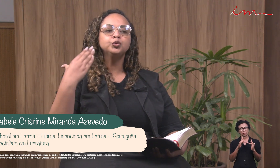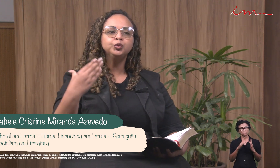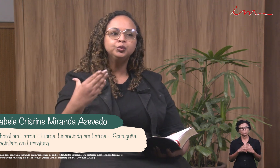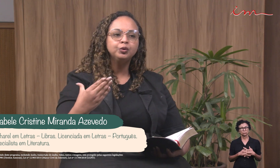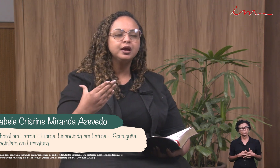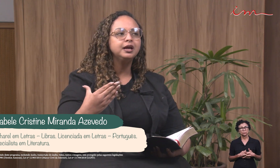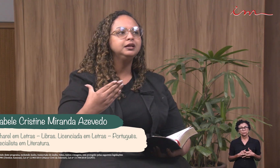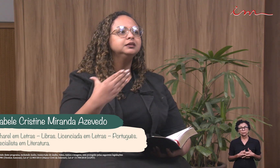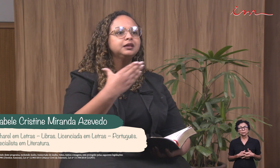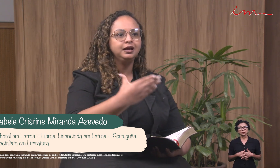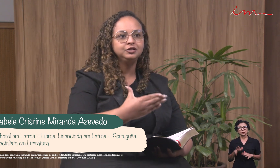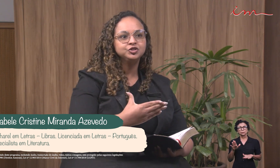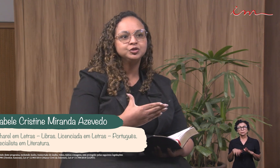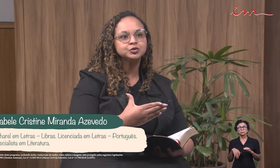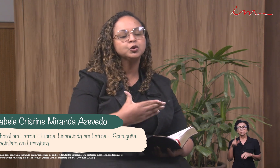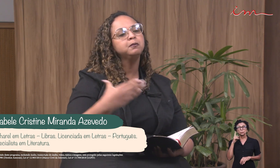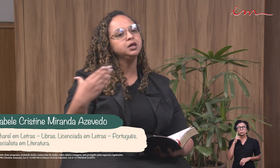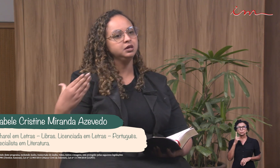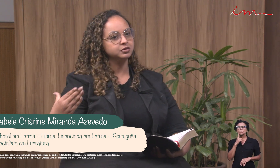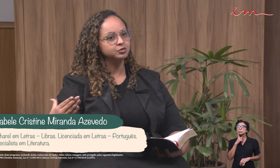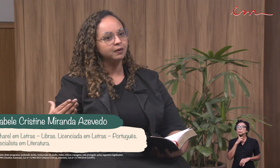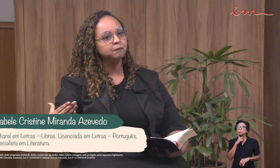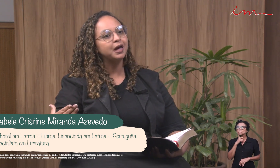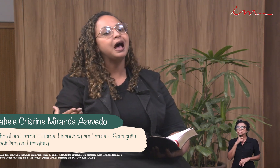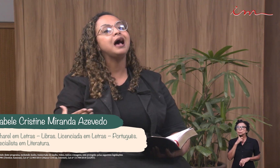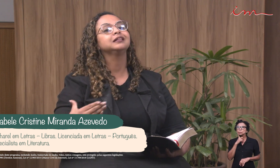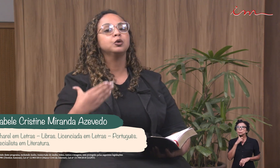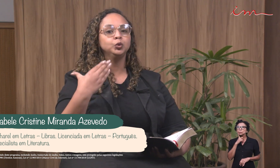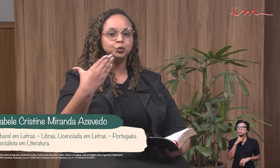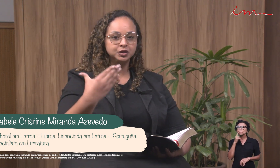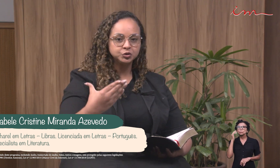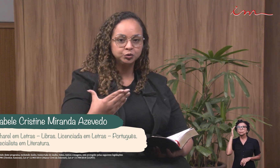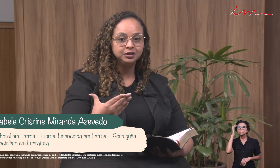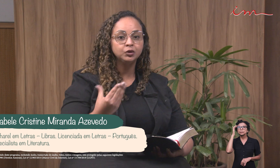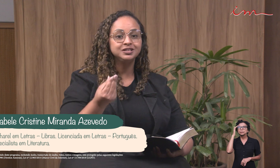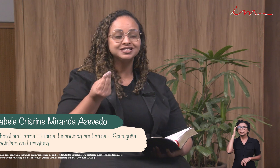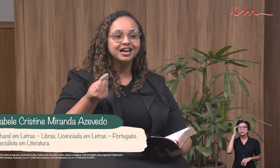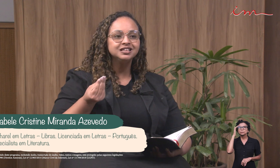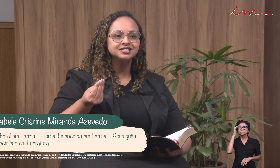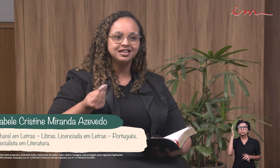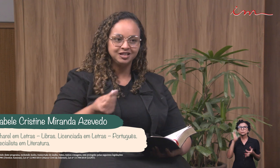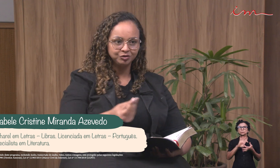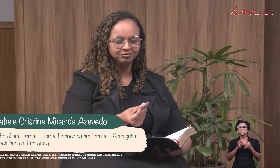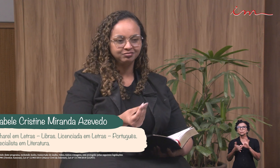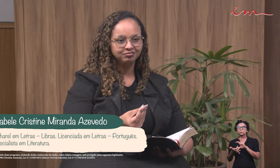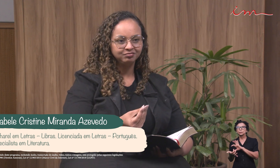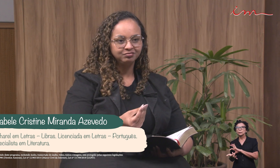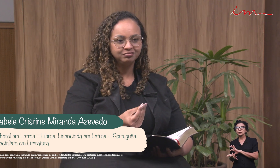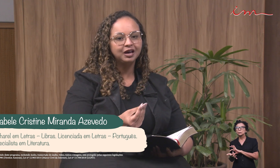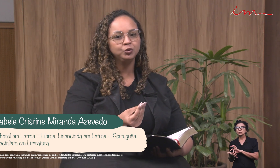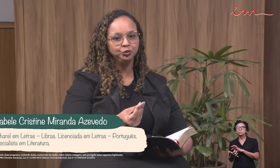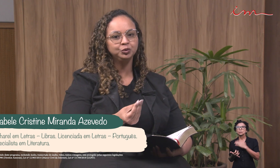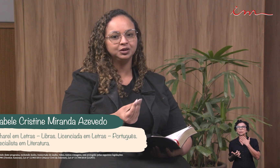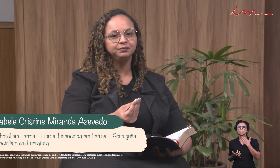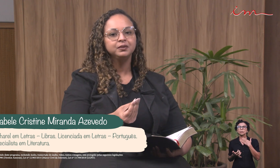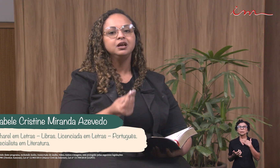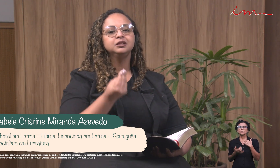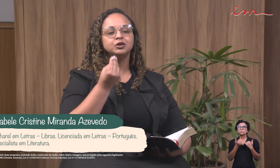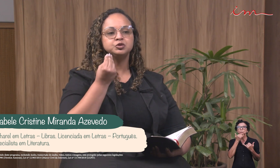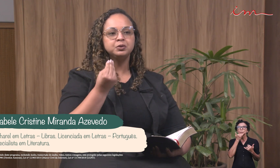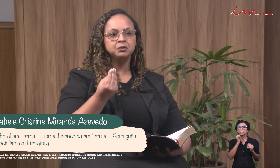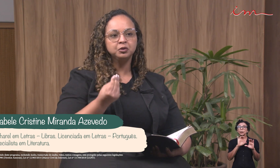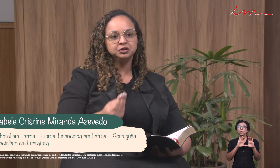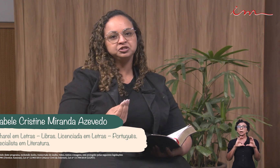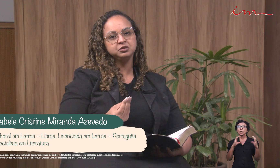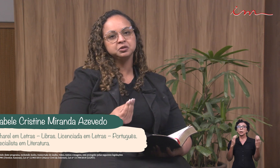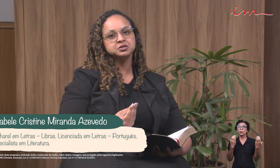o surdo ele entende sobre isso? Na cultura surda, então está inserido na cultura. Então